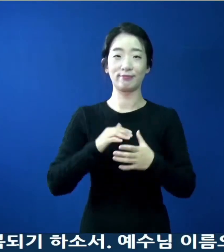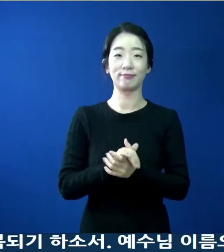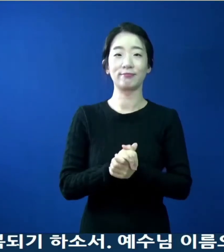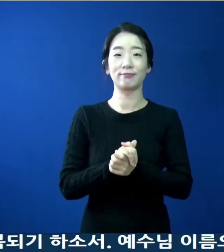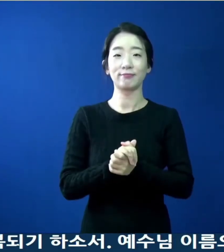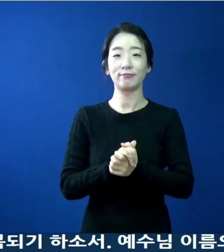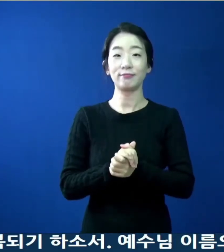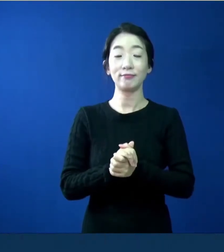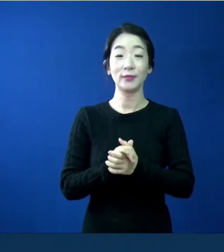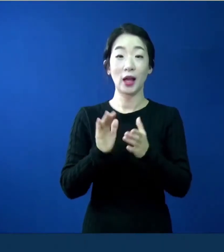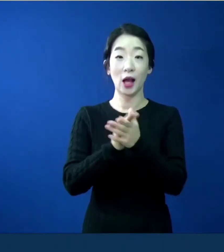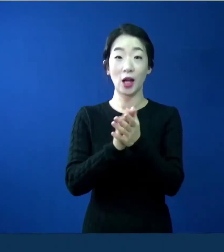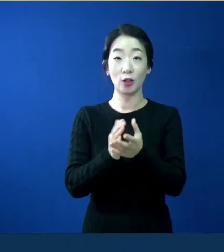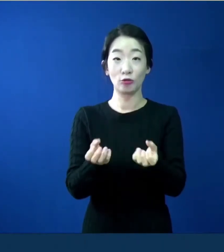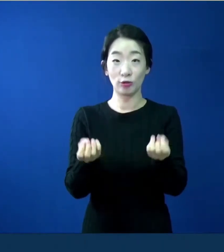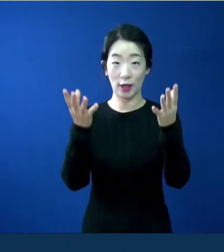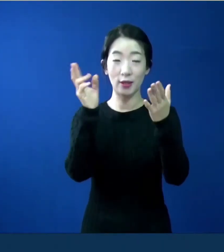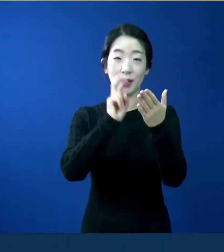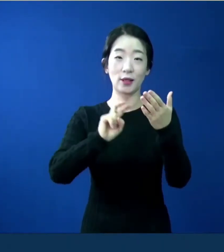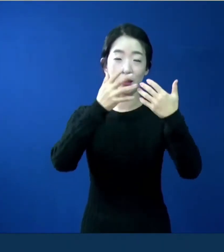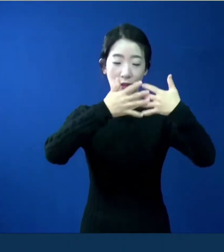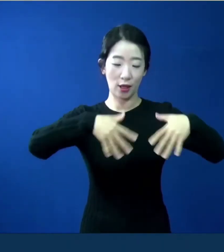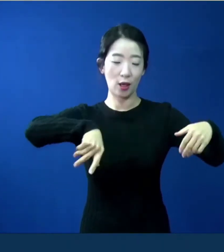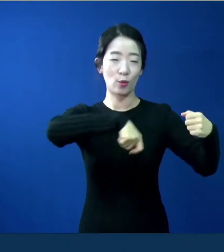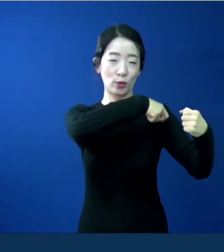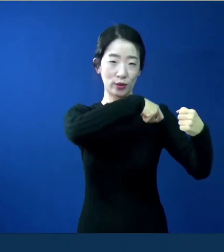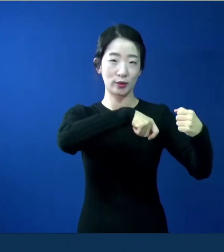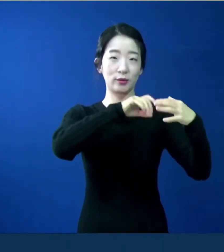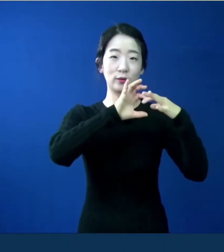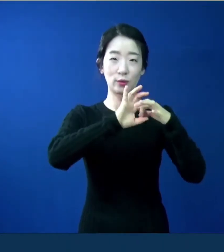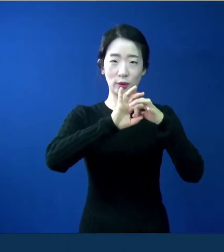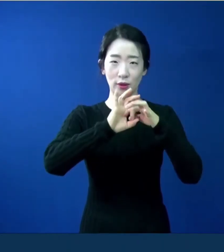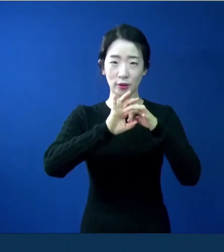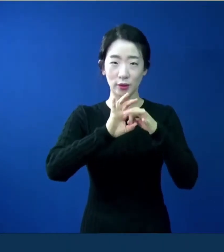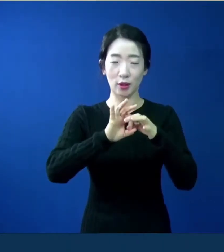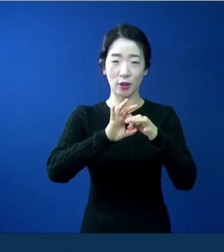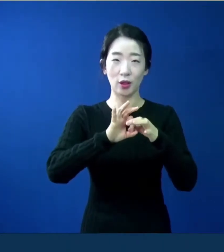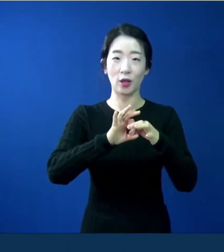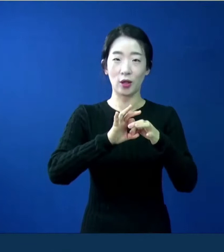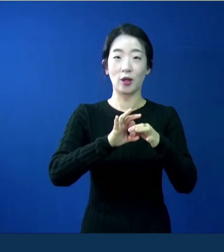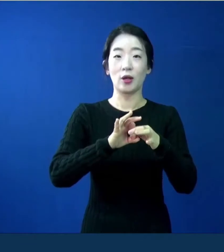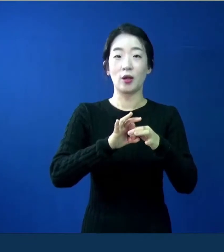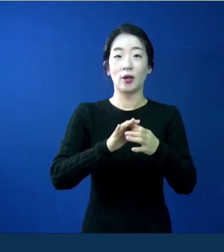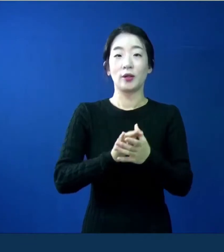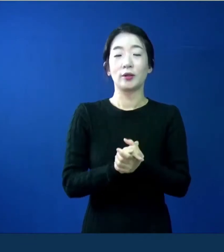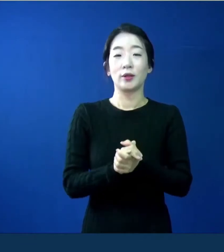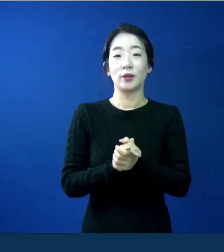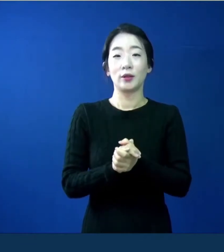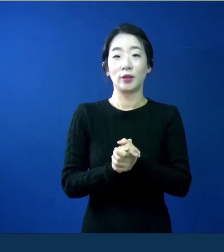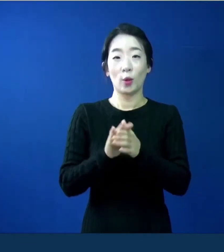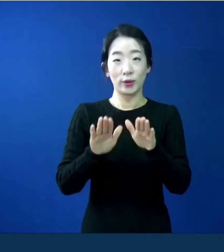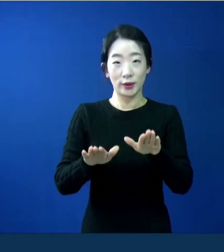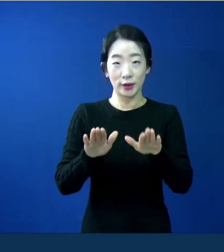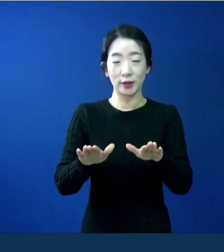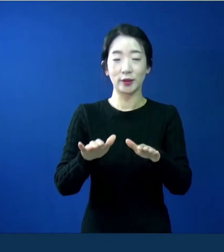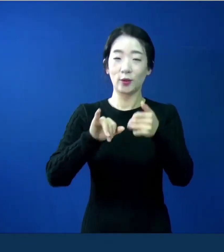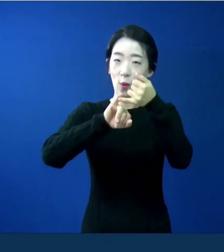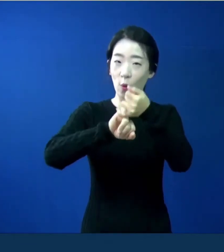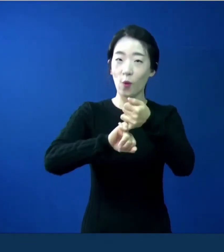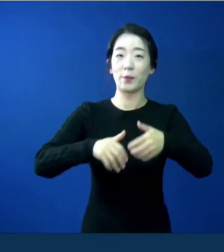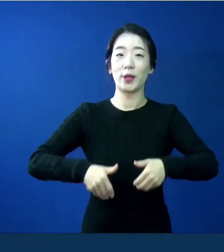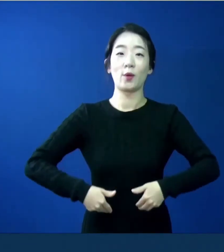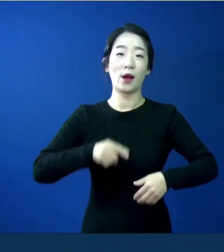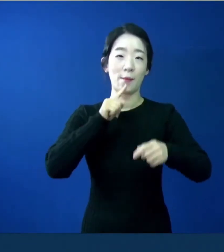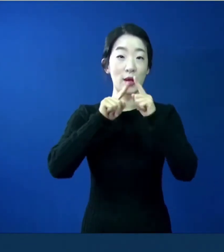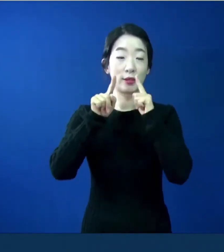할렐루야 찬양대와 오케스트라 통해서 영광을 흠뻑 받으신 주님께서 오늘도 꼭 필요한 말씀으로